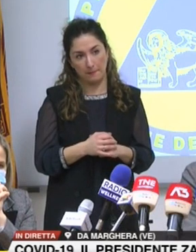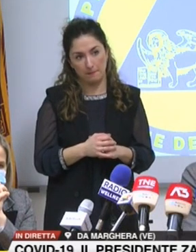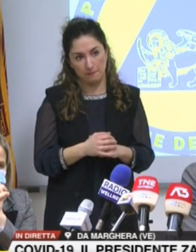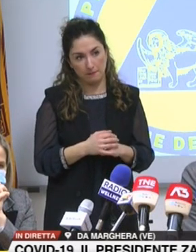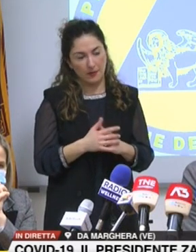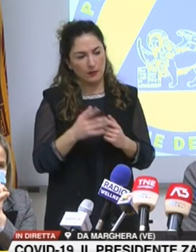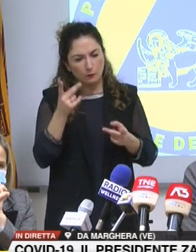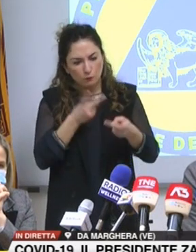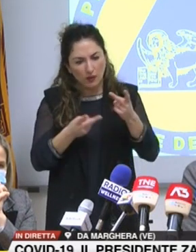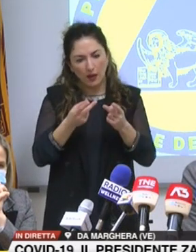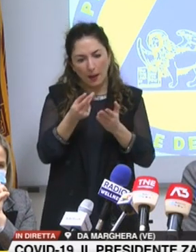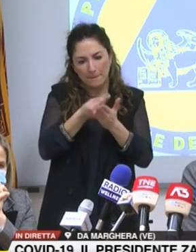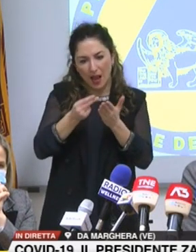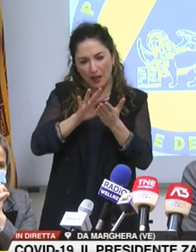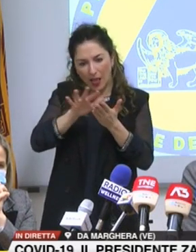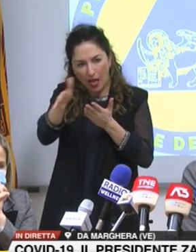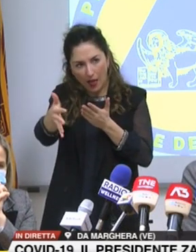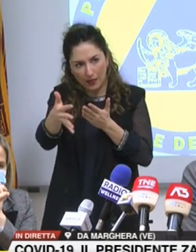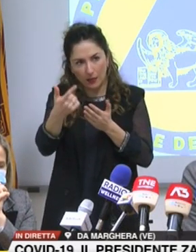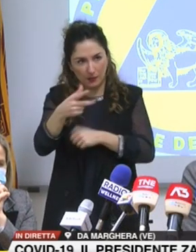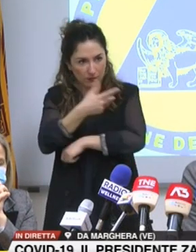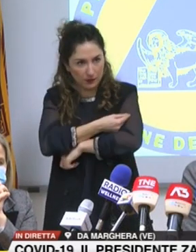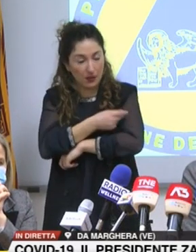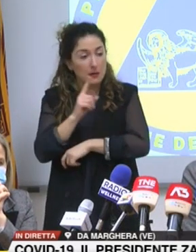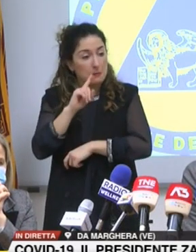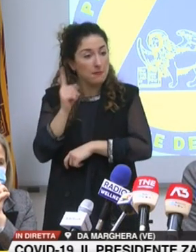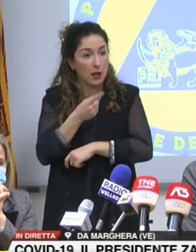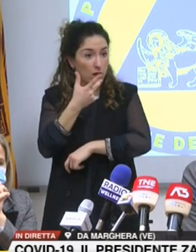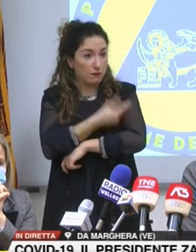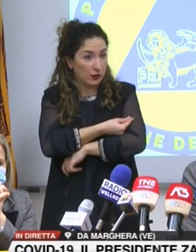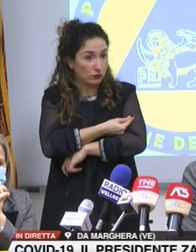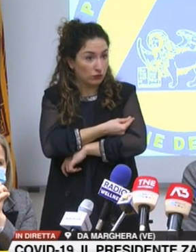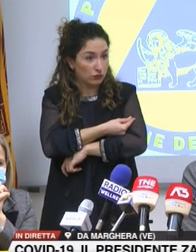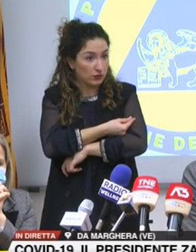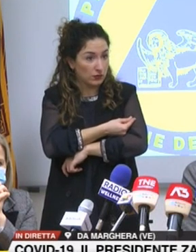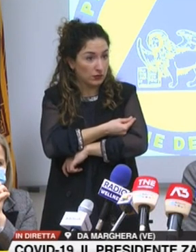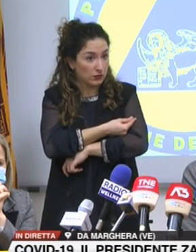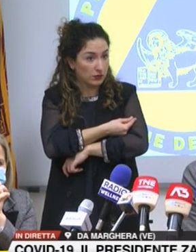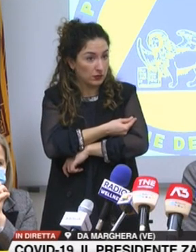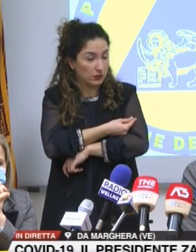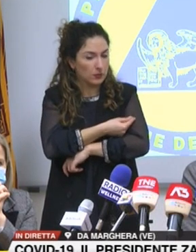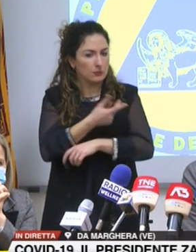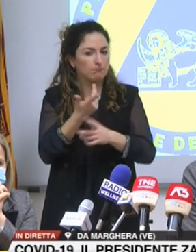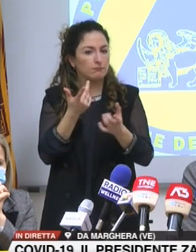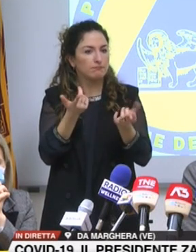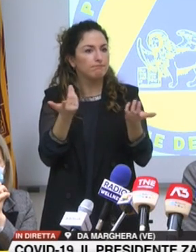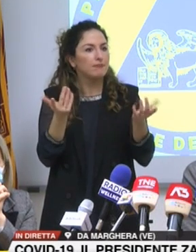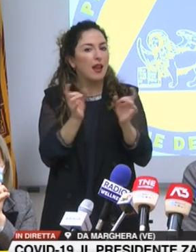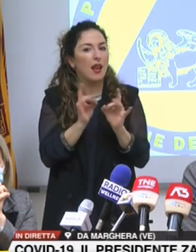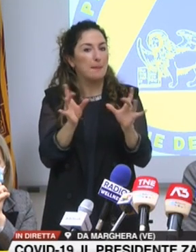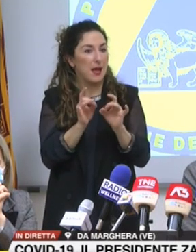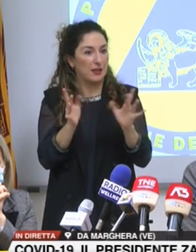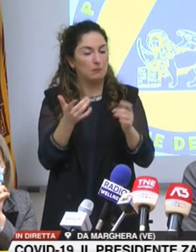piani B sui vaccini, quello della liberalizzazione dei vaccini, che a un certo punto, se